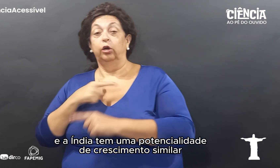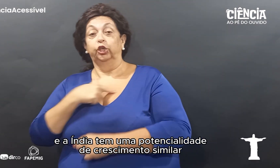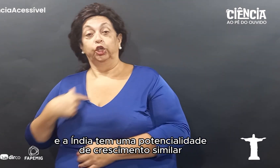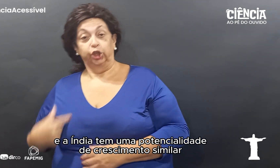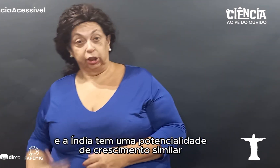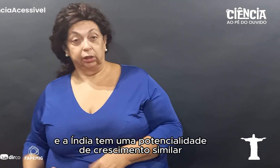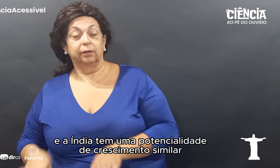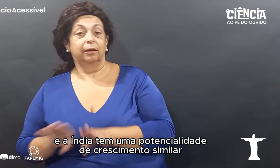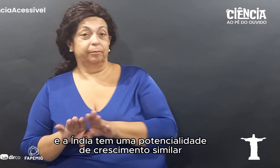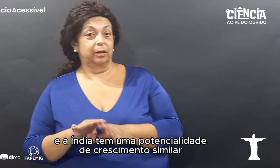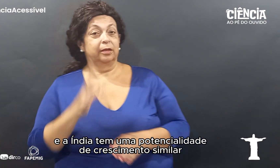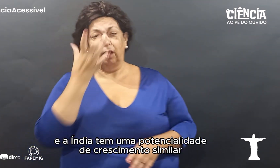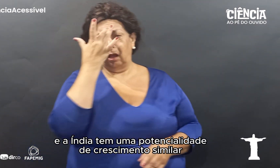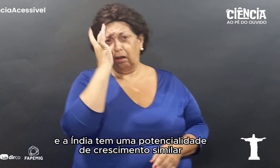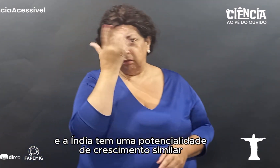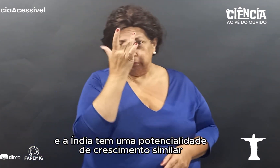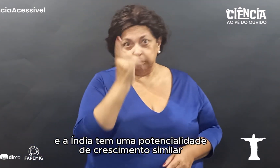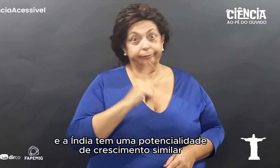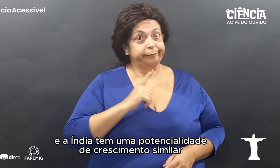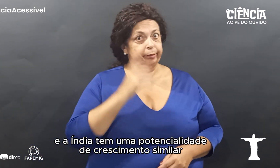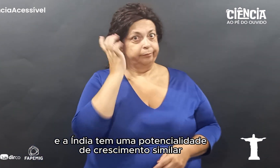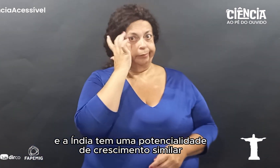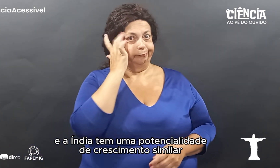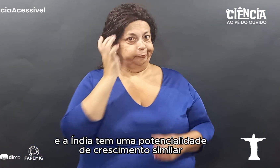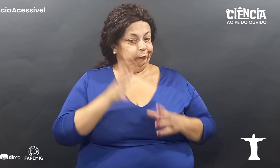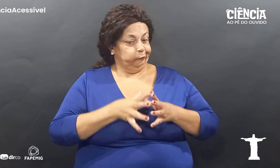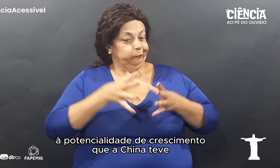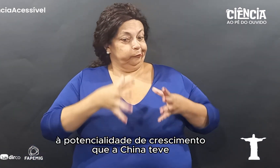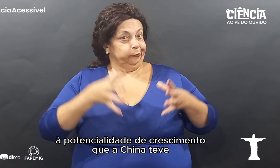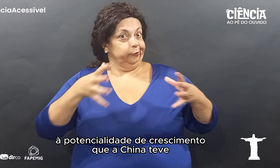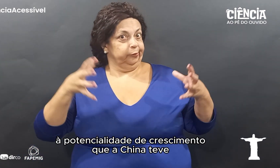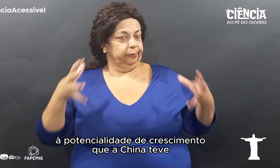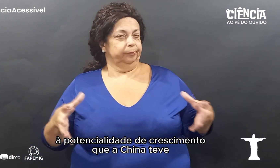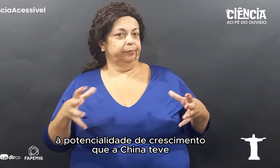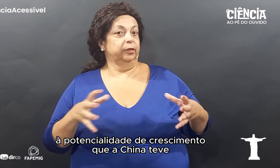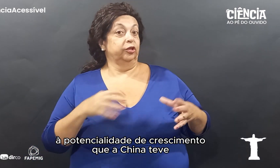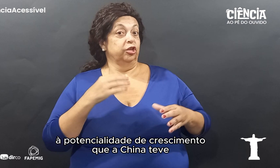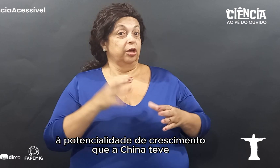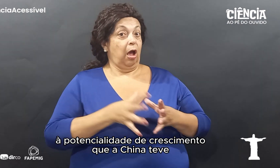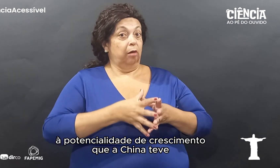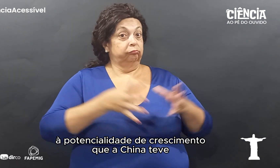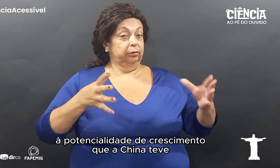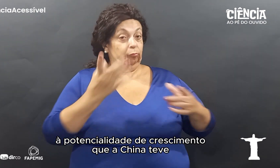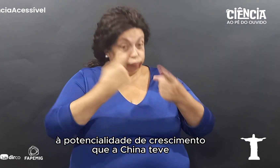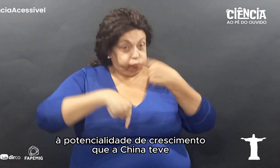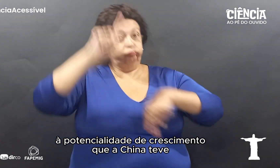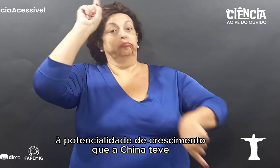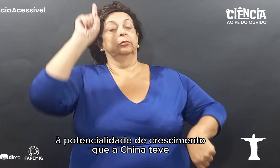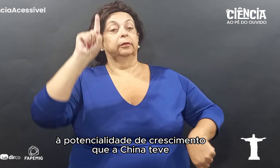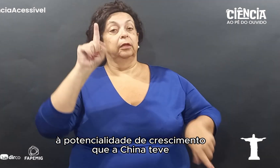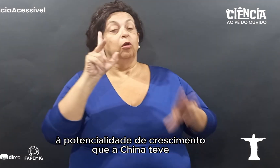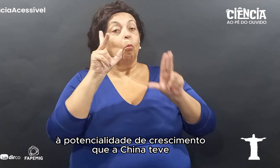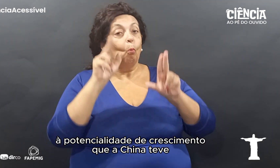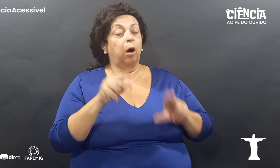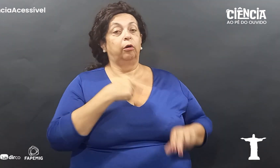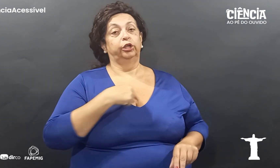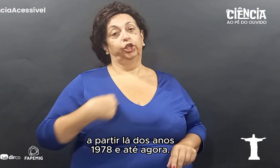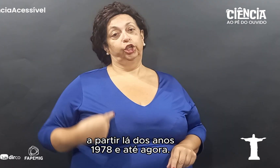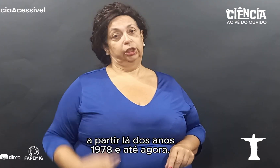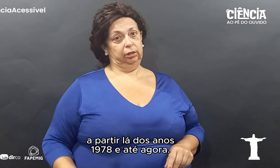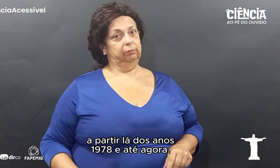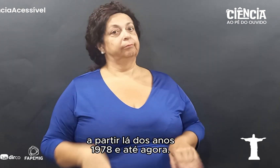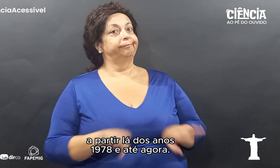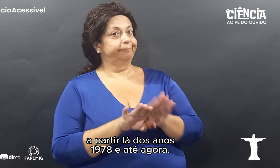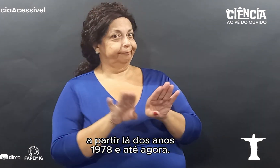a Índia tem uma potencialidade de crescimento similar à potencialidade de crescimento que a China teve